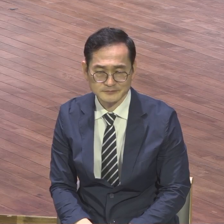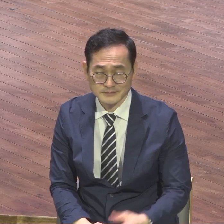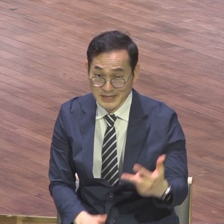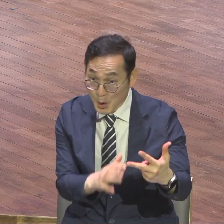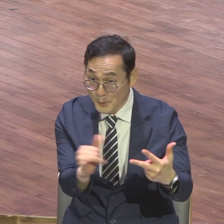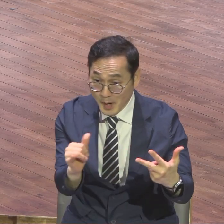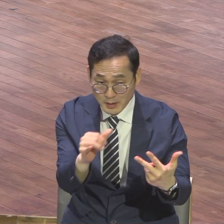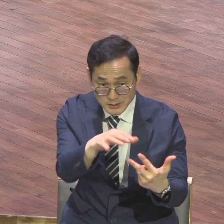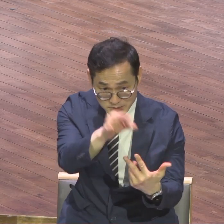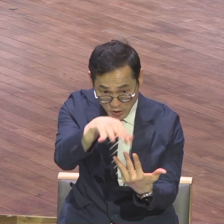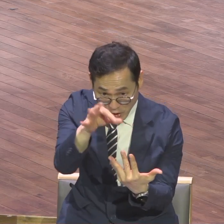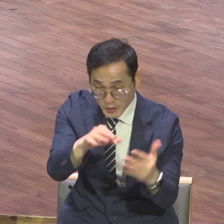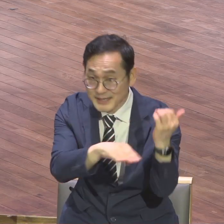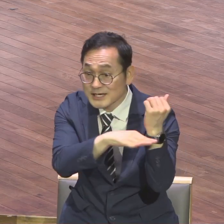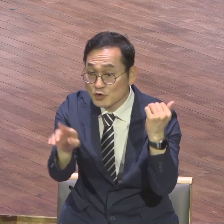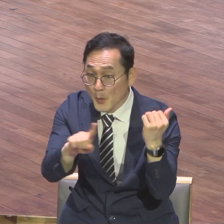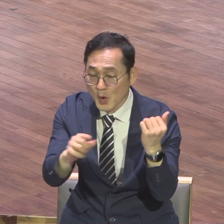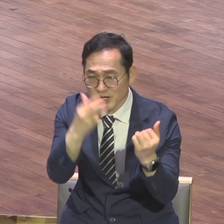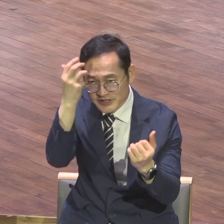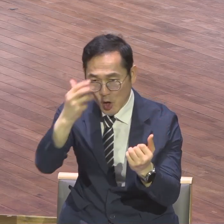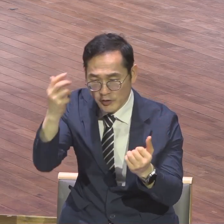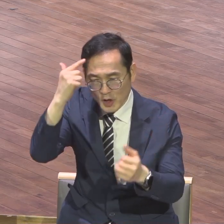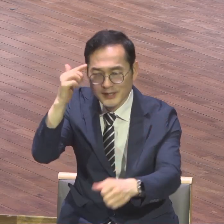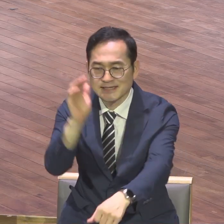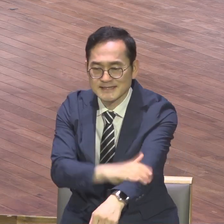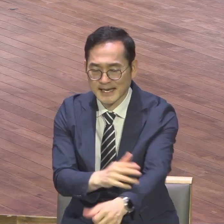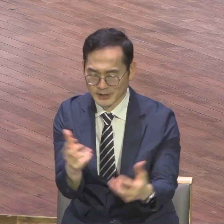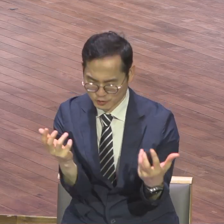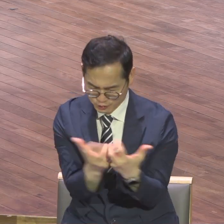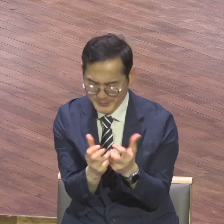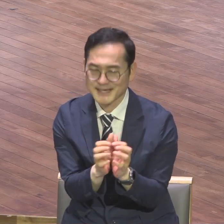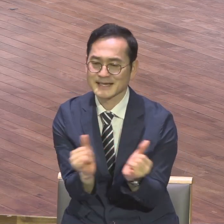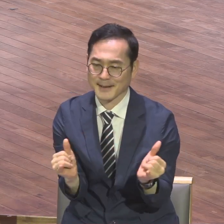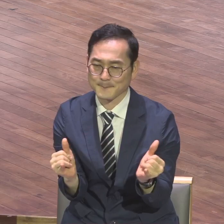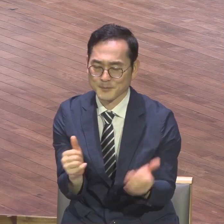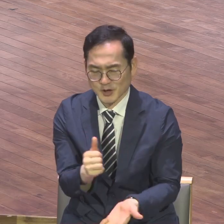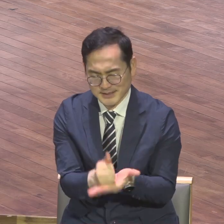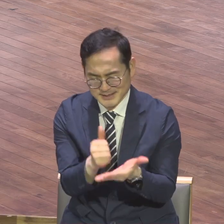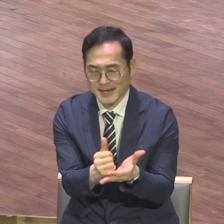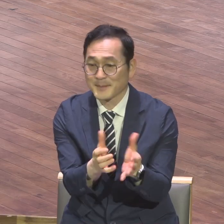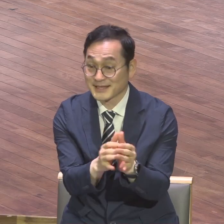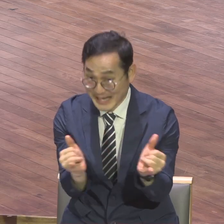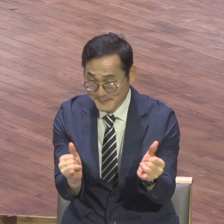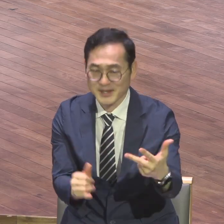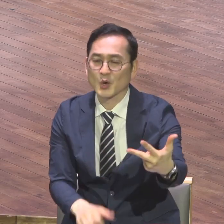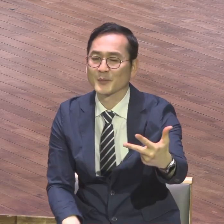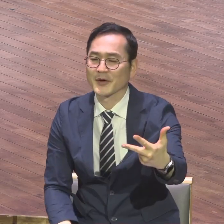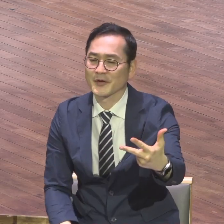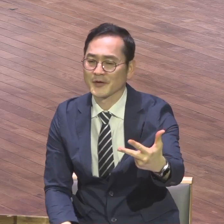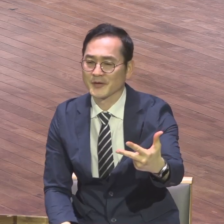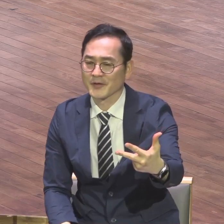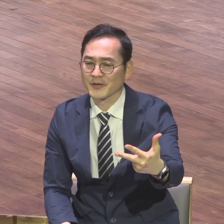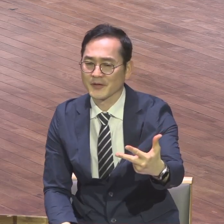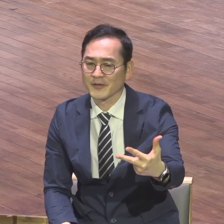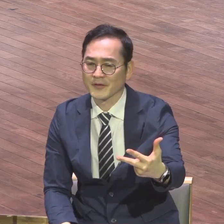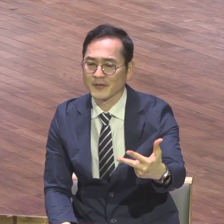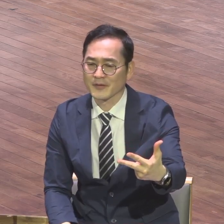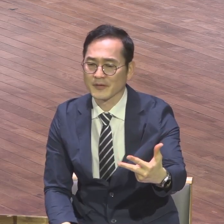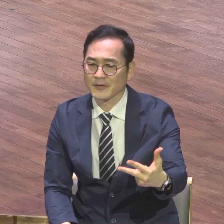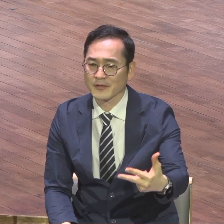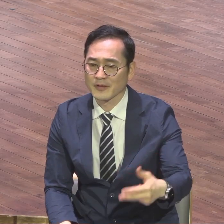보여주시죠. 이들은 성령과 지혜가 충만하여 뭐요? 칭찬받는 사람. 사람들하고 칭찬을 받아야